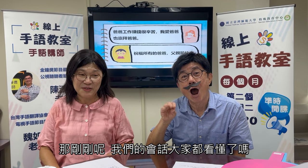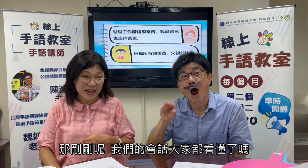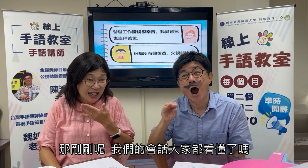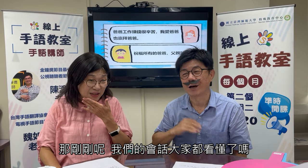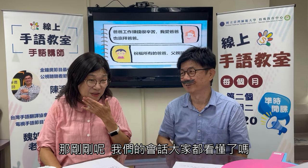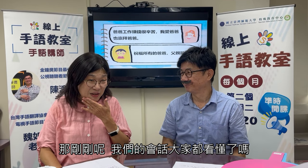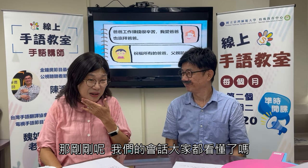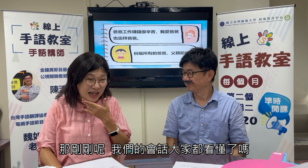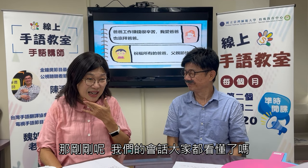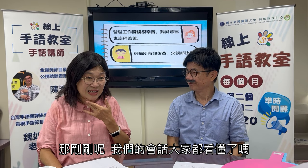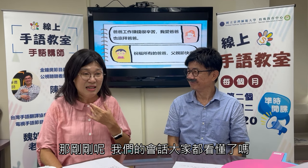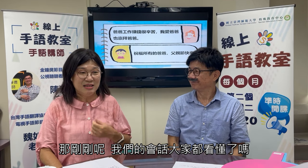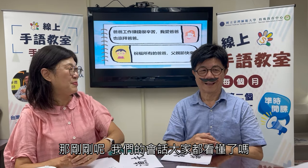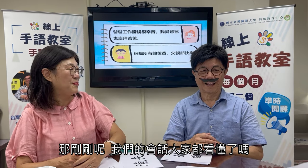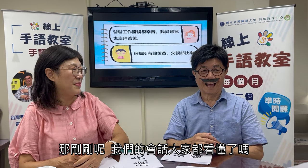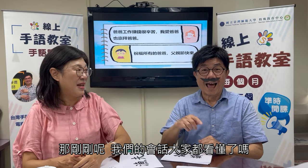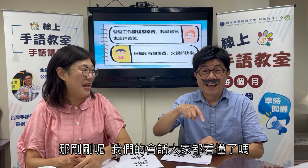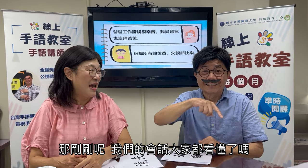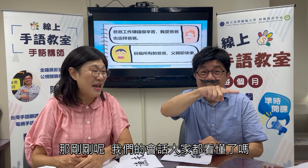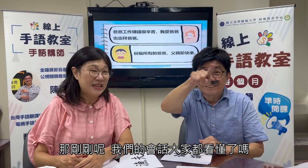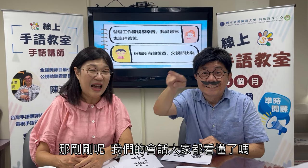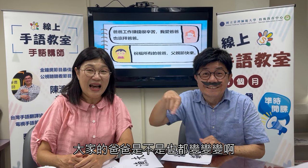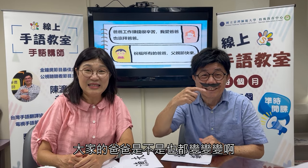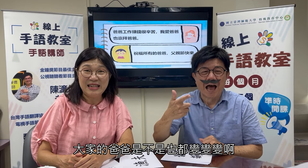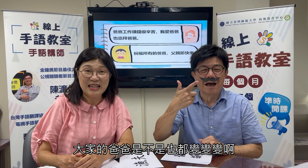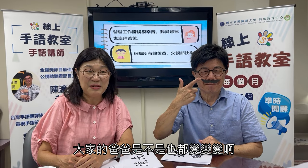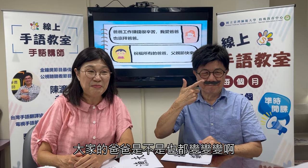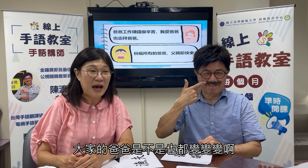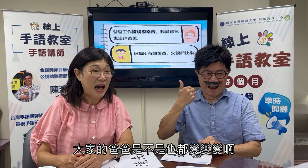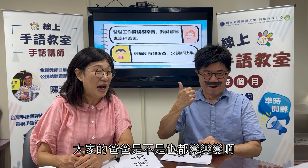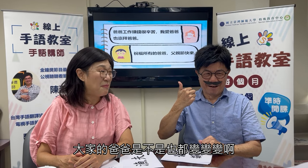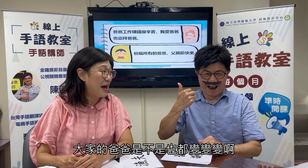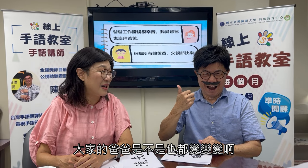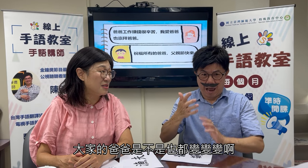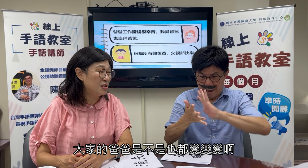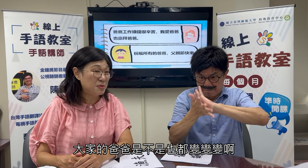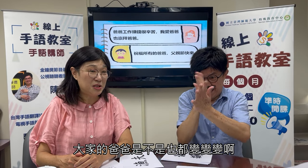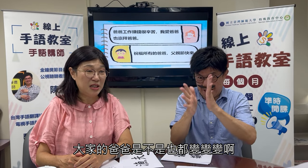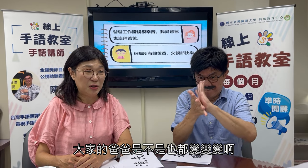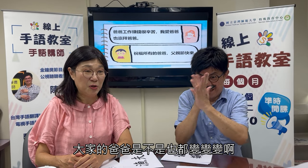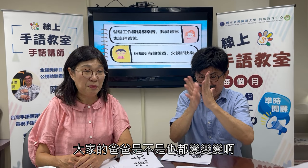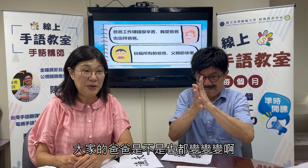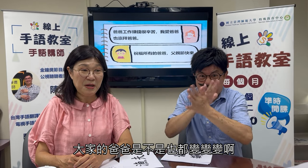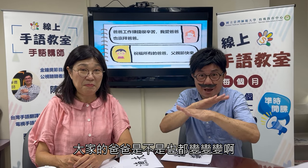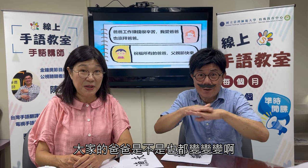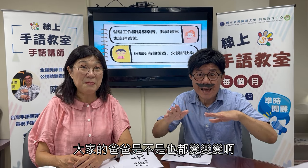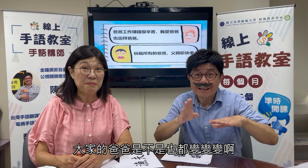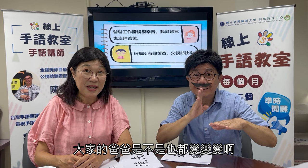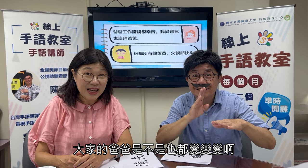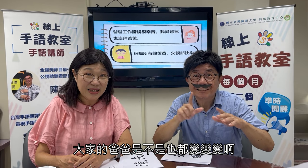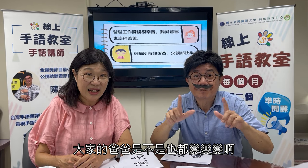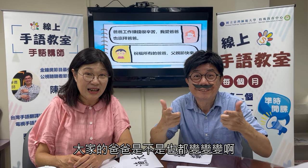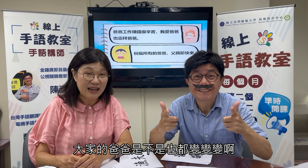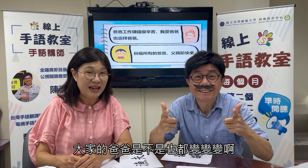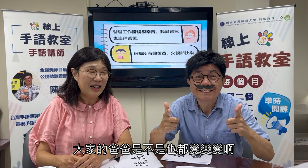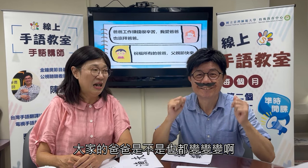看懂了吗？大家的爸爸是不是也都变变变呢？